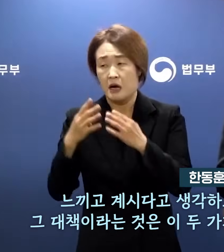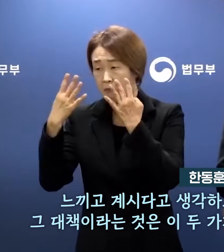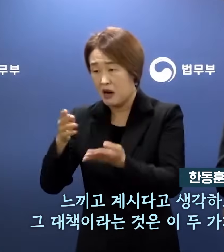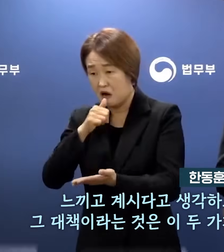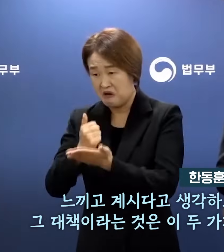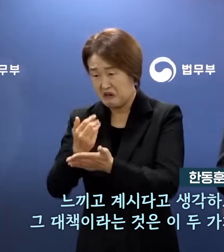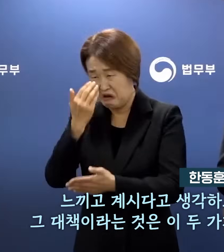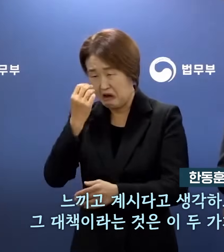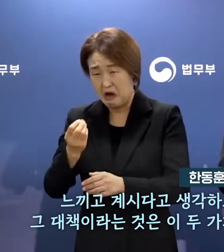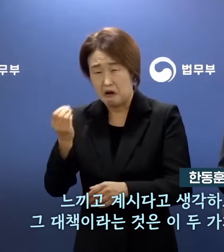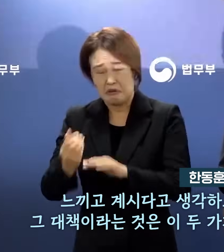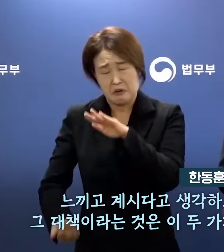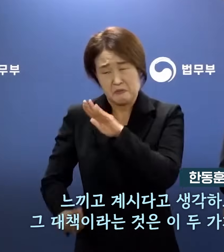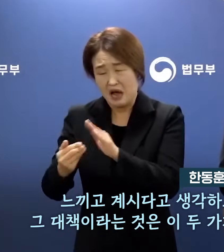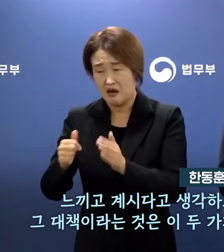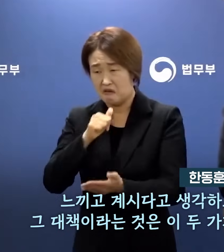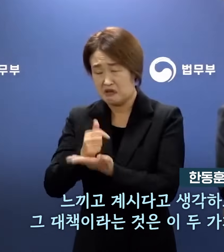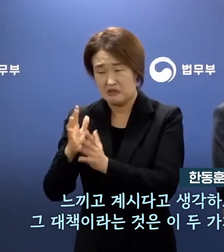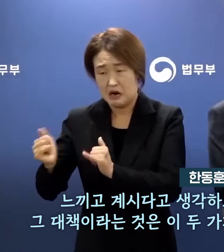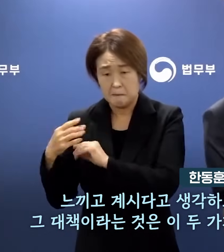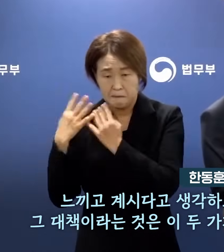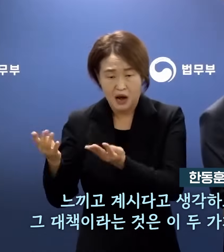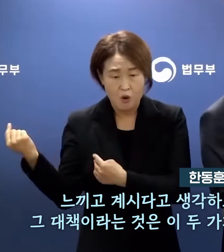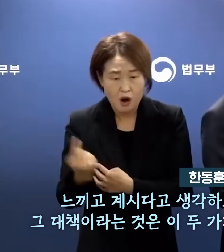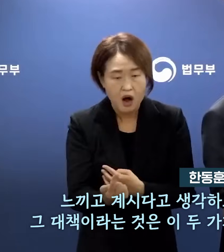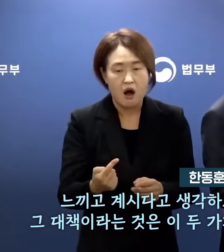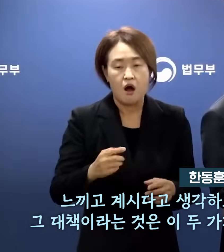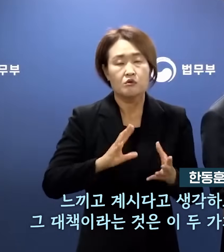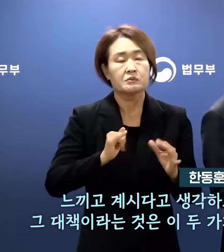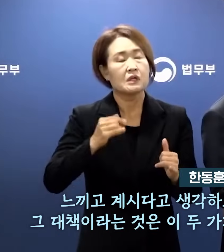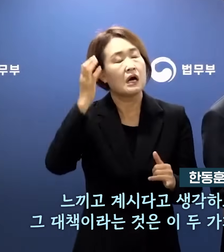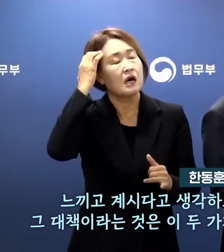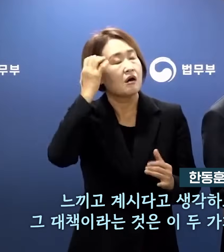계시다고 생각하고 저희도 그렇게 생각합니다.